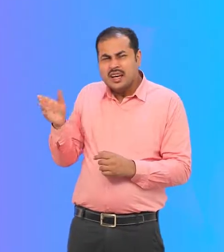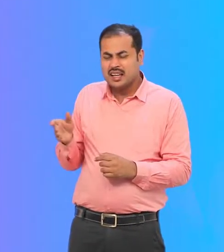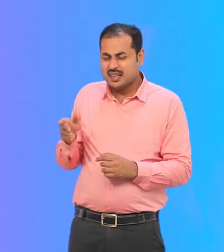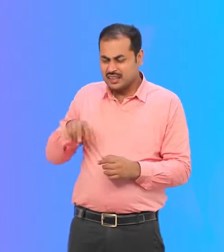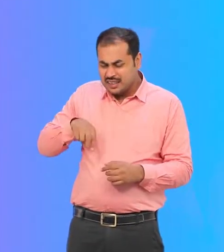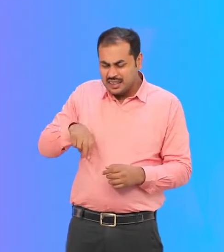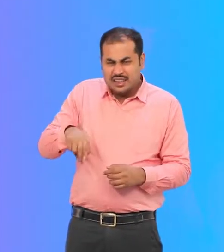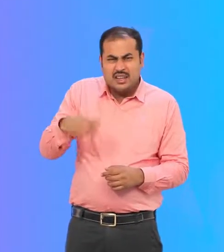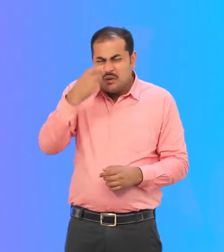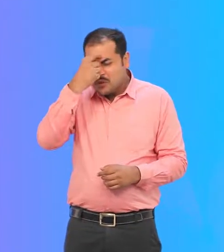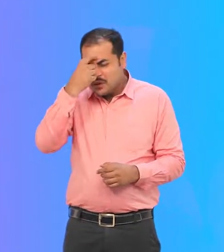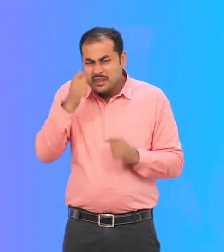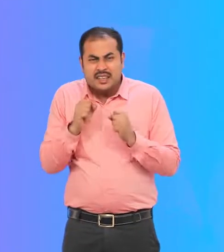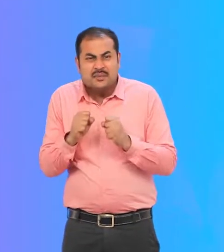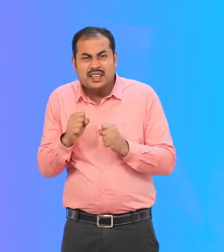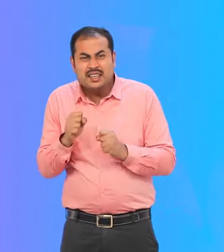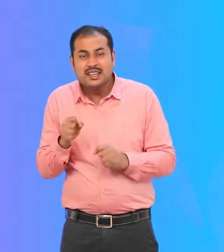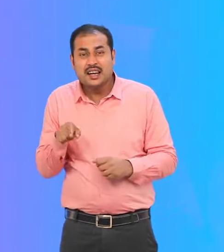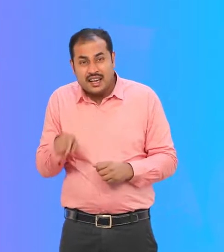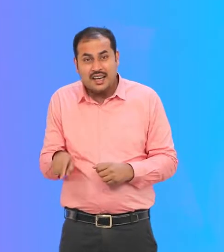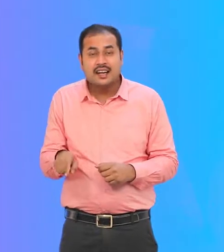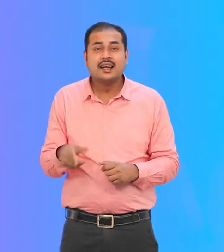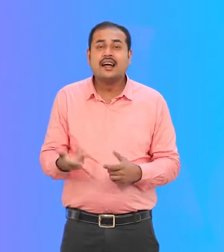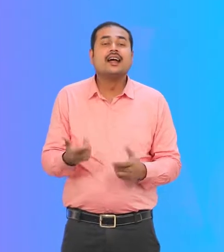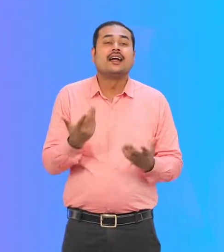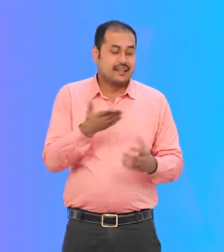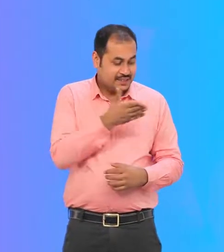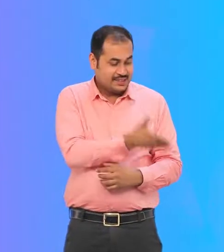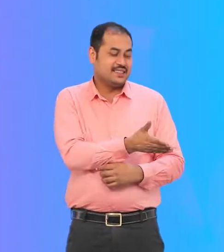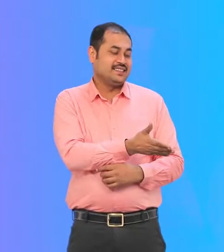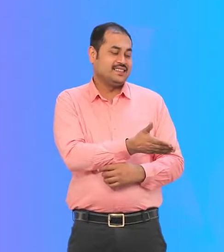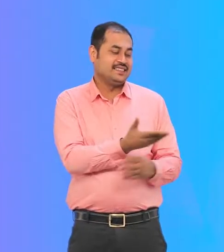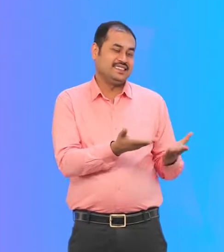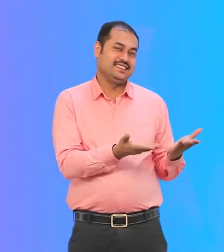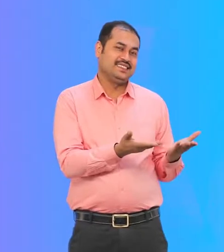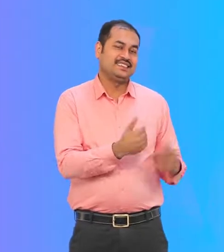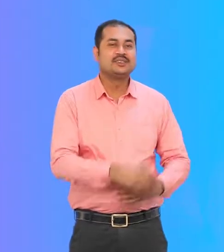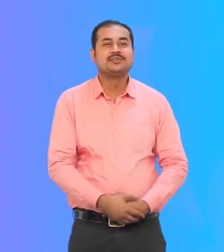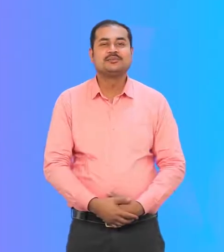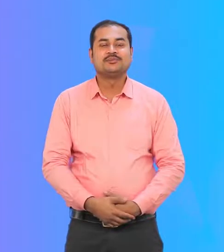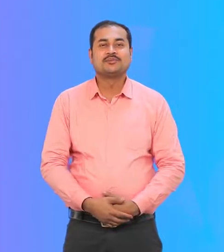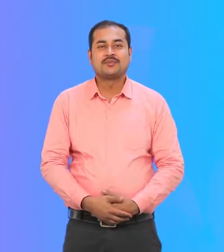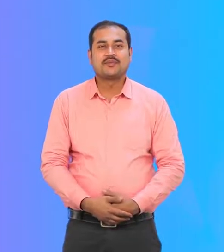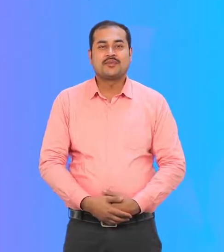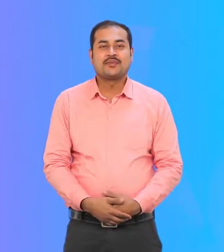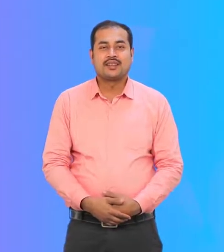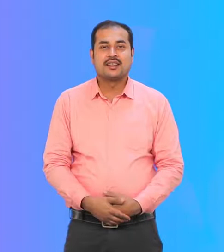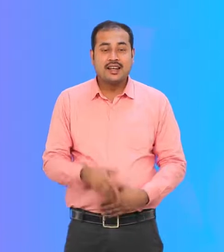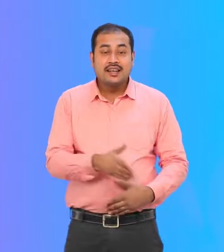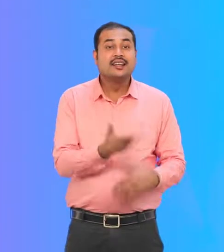लोग जो किसी वजह से आसानी से चल नहीं पा रहे थे तुम हैं तो